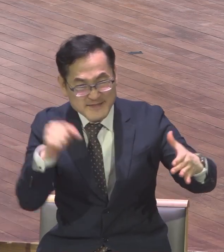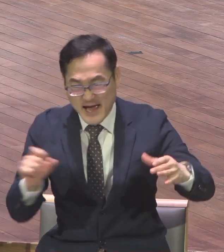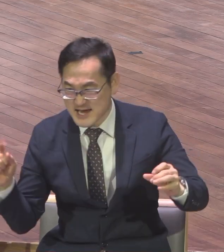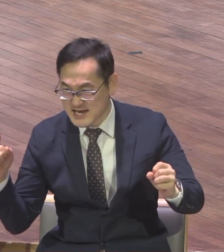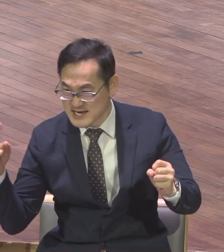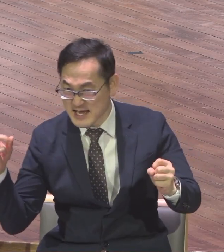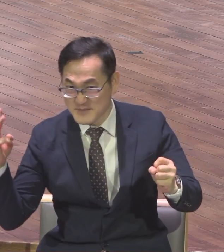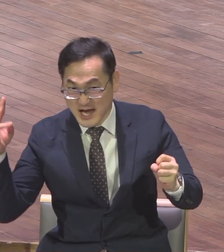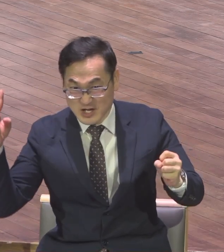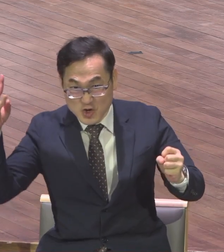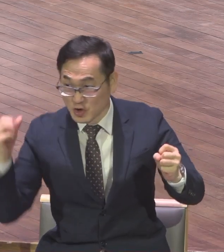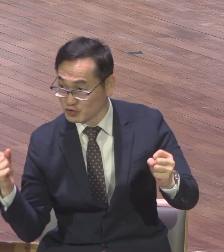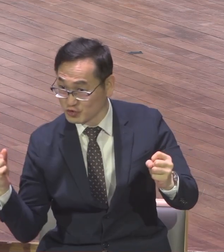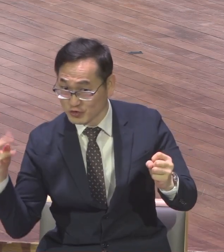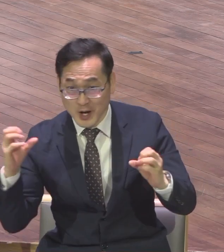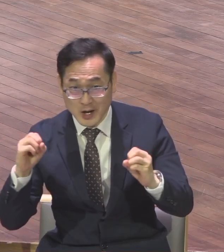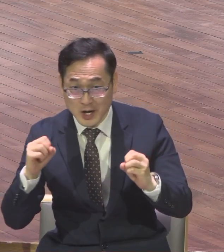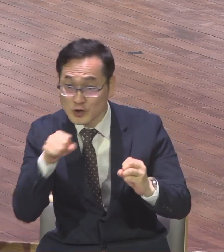있어요.